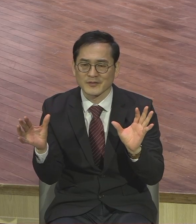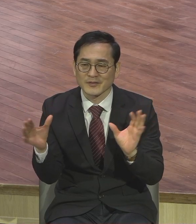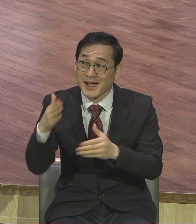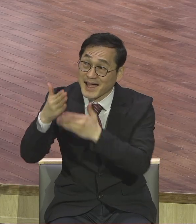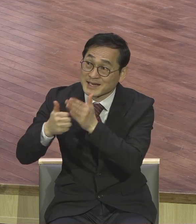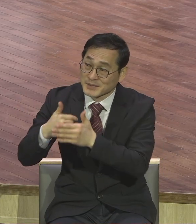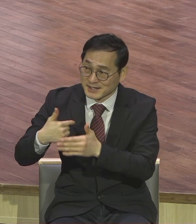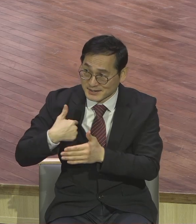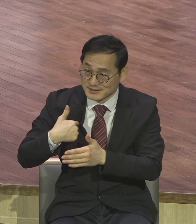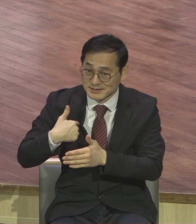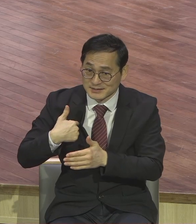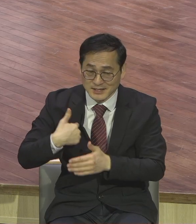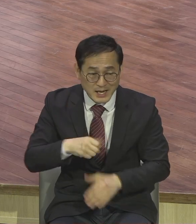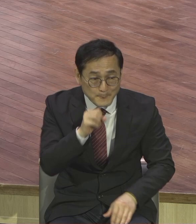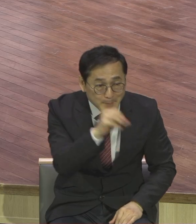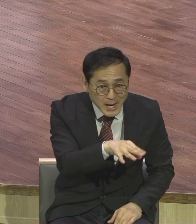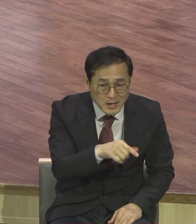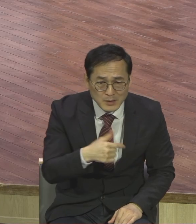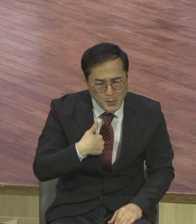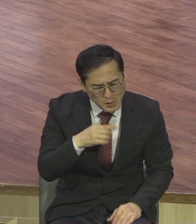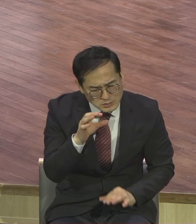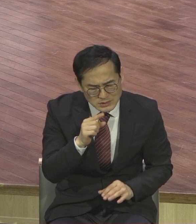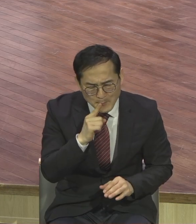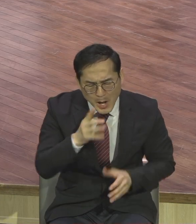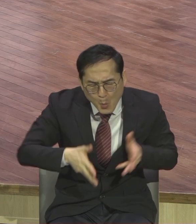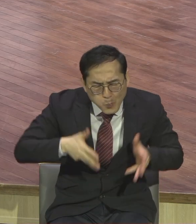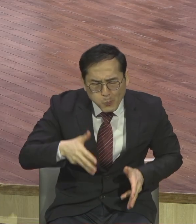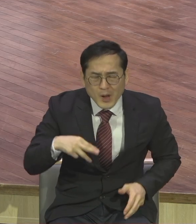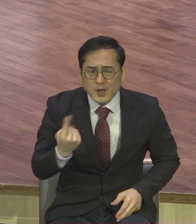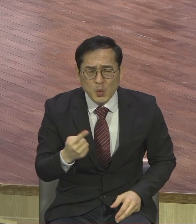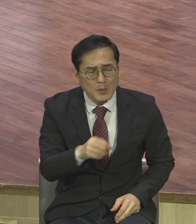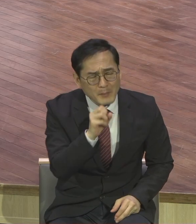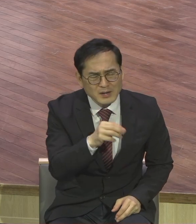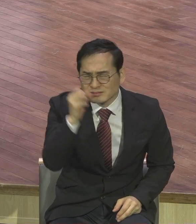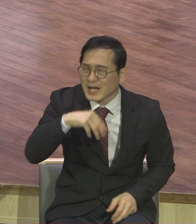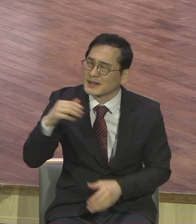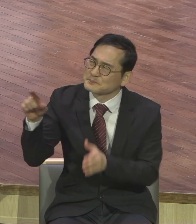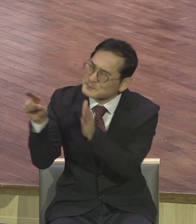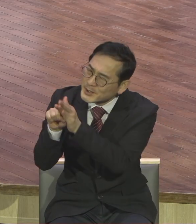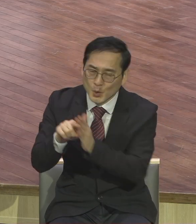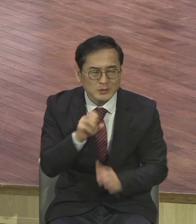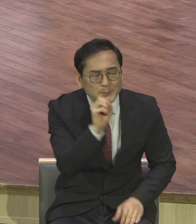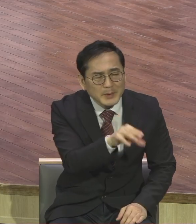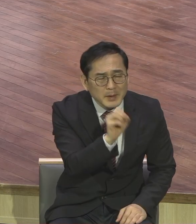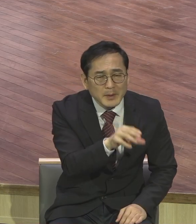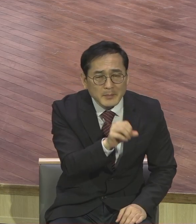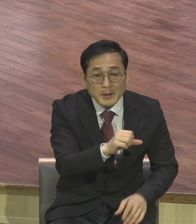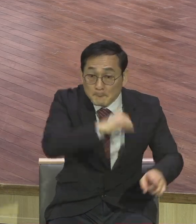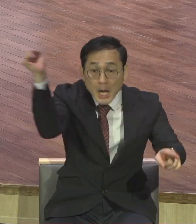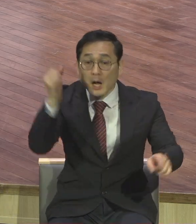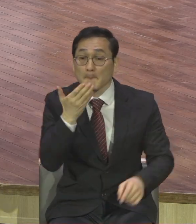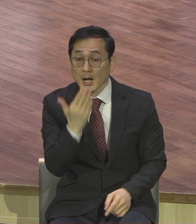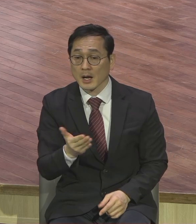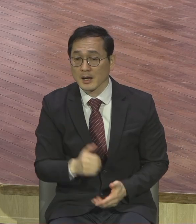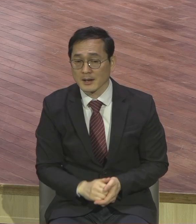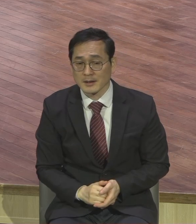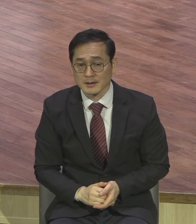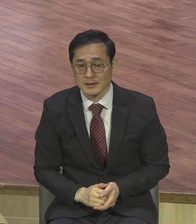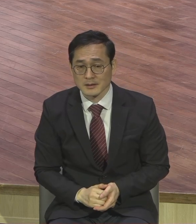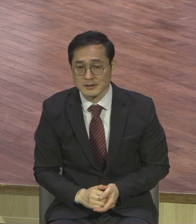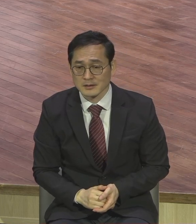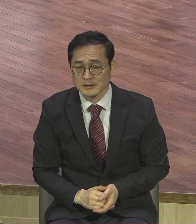하나님이 그 마음을 열 수가 있습니다. 내가 제안하지 마란 말이요. 하나님이 하시는 성령의 다양성이